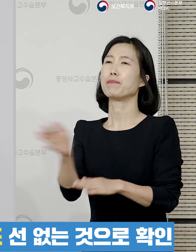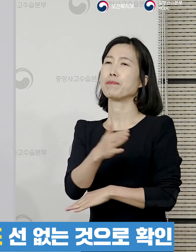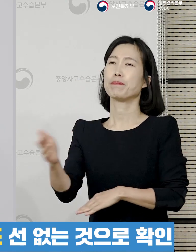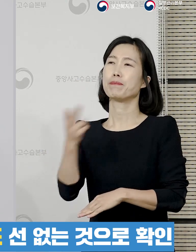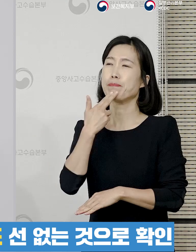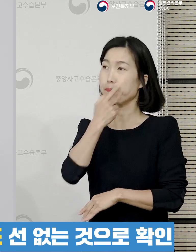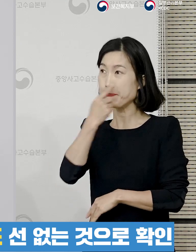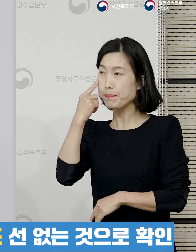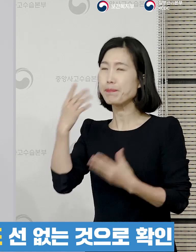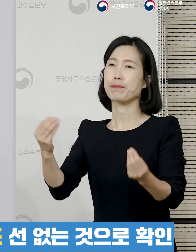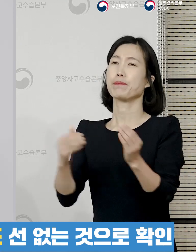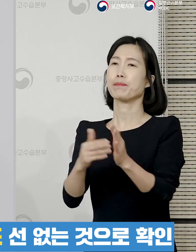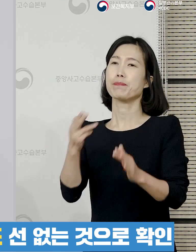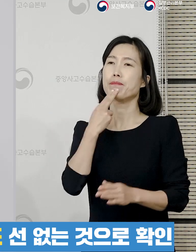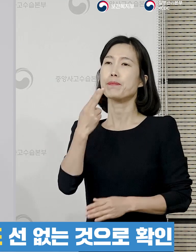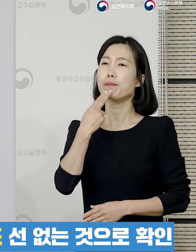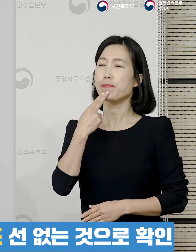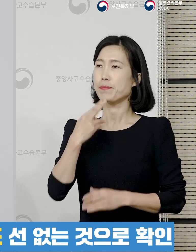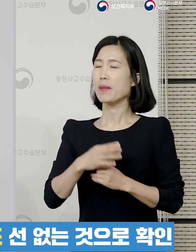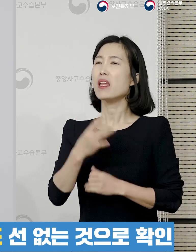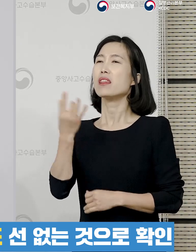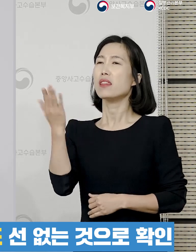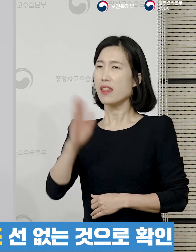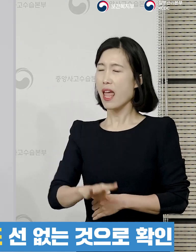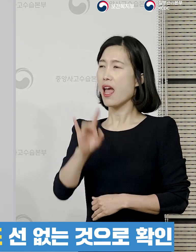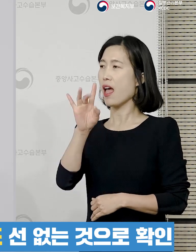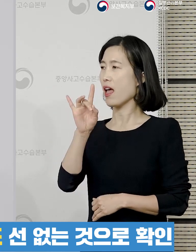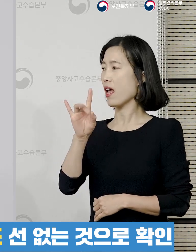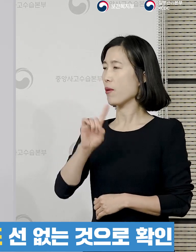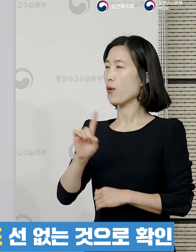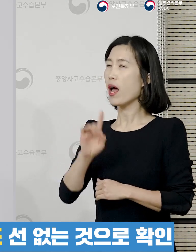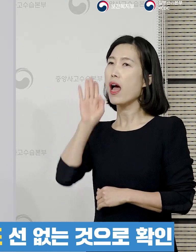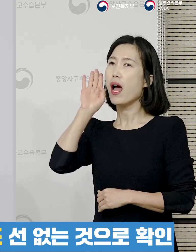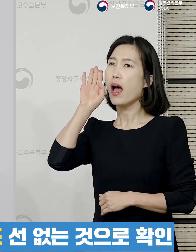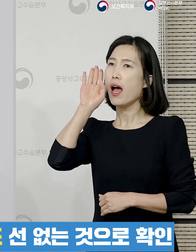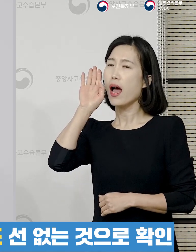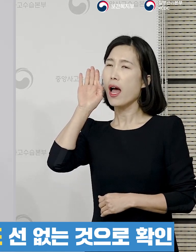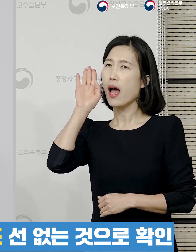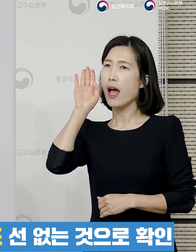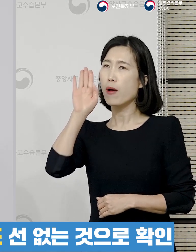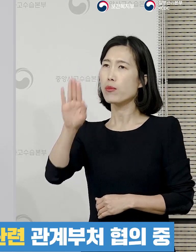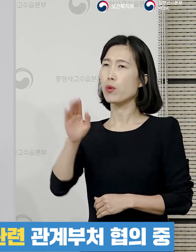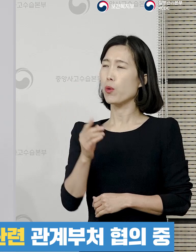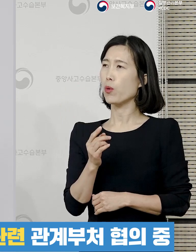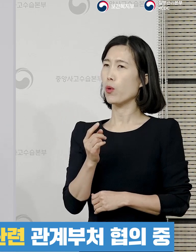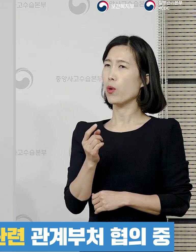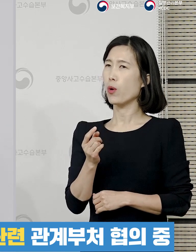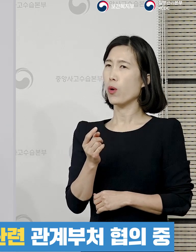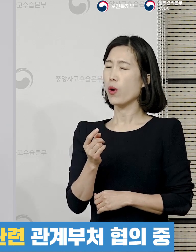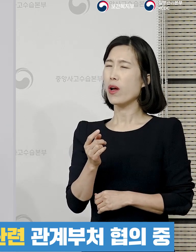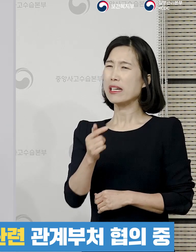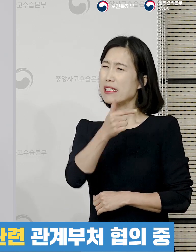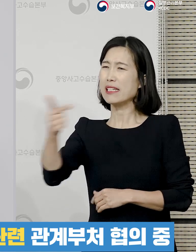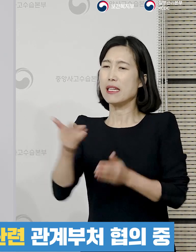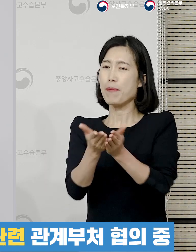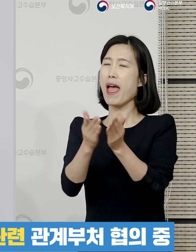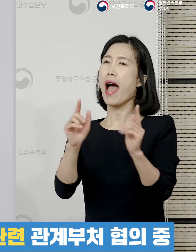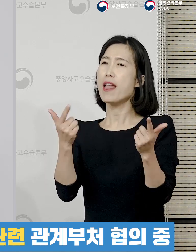크루즈선은 없는 것으로 확인을 했습니다. 다만 지금 향후에